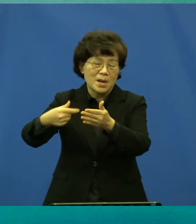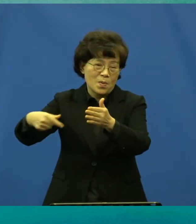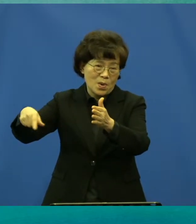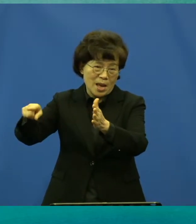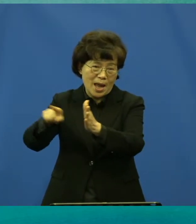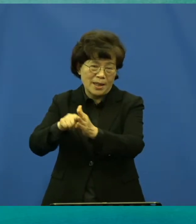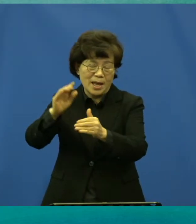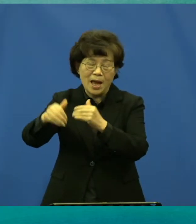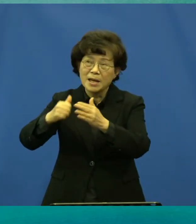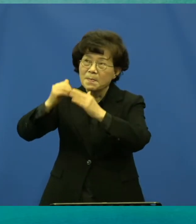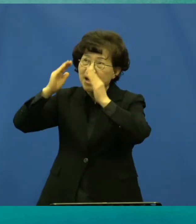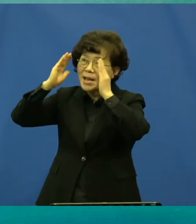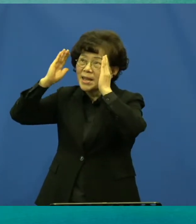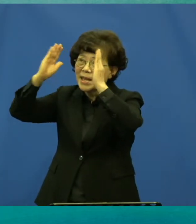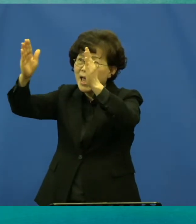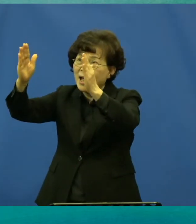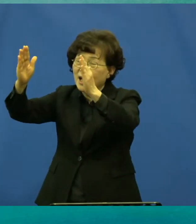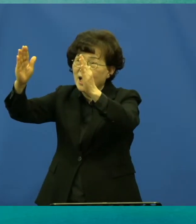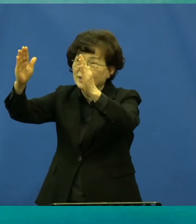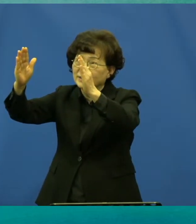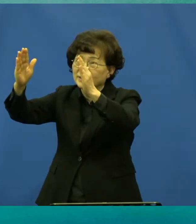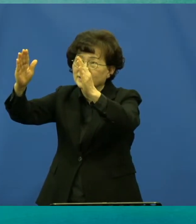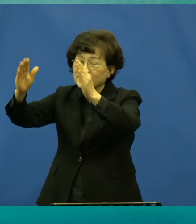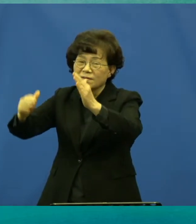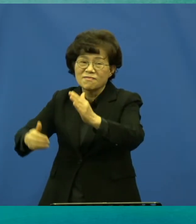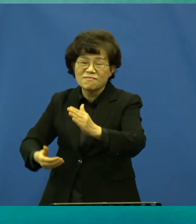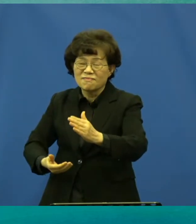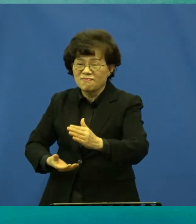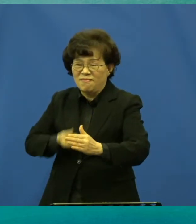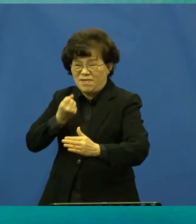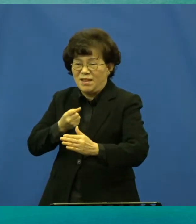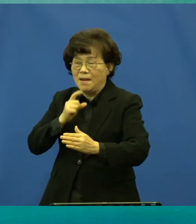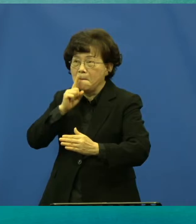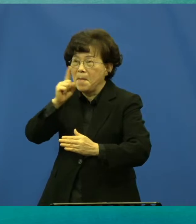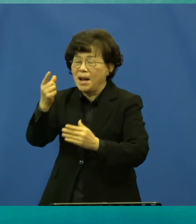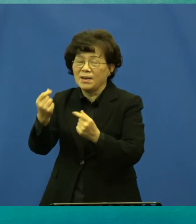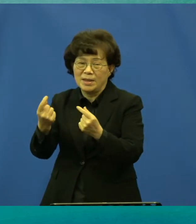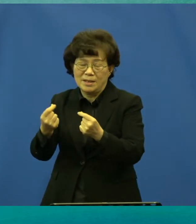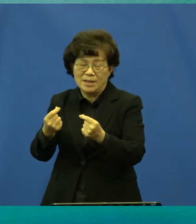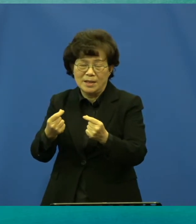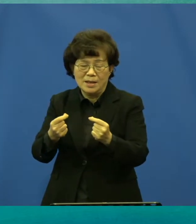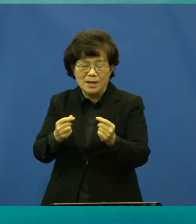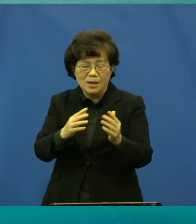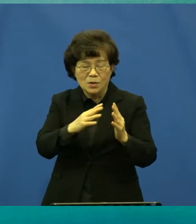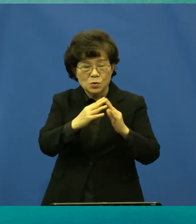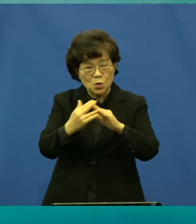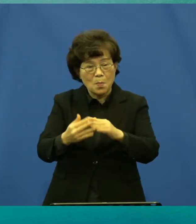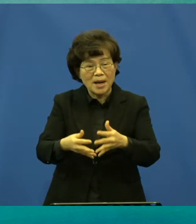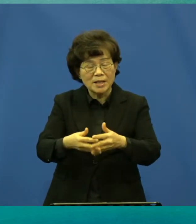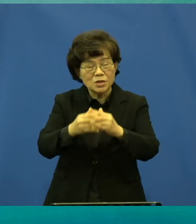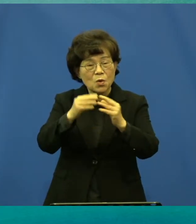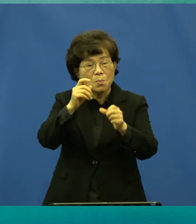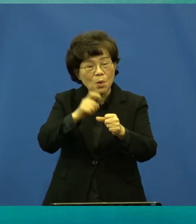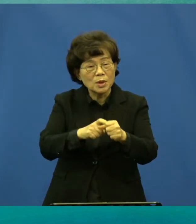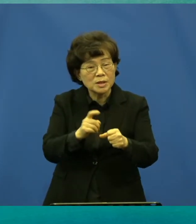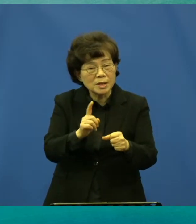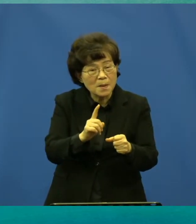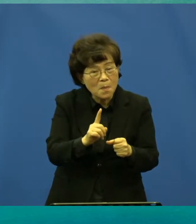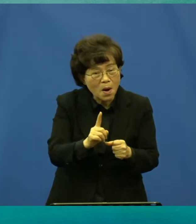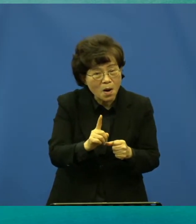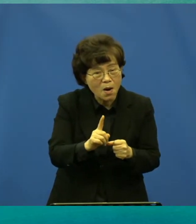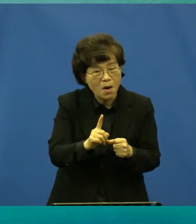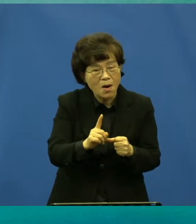하나님을 향한 선동적인 시위에 불과했습니다. 자, 초막을 세운 목적이 무엇입니까? 여기 보니까